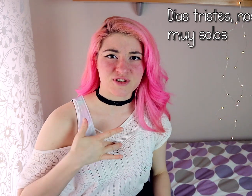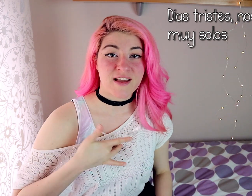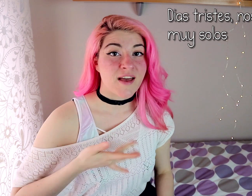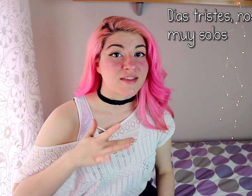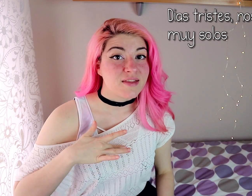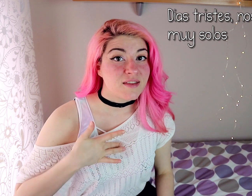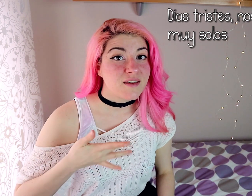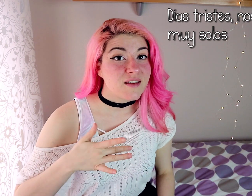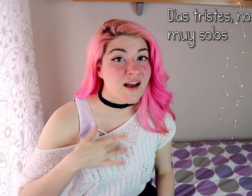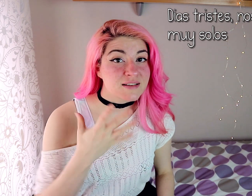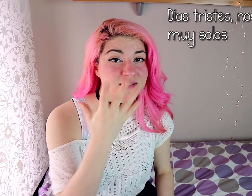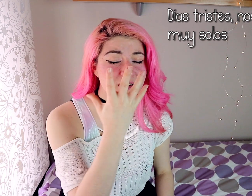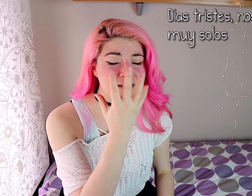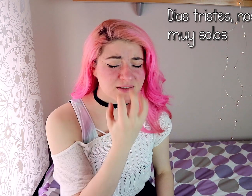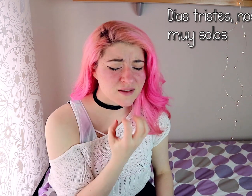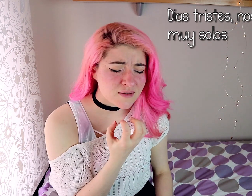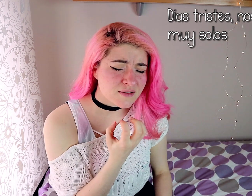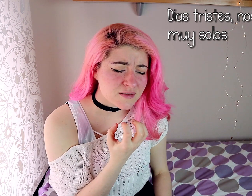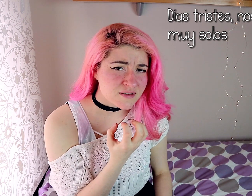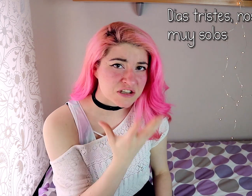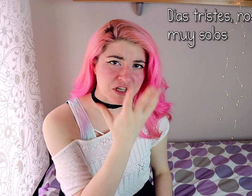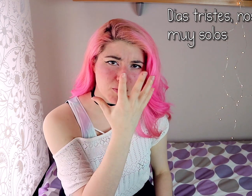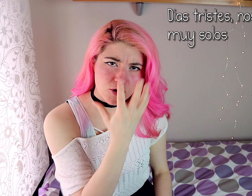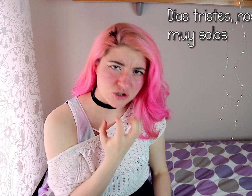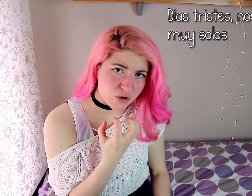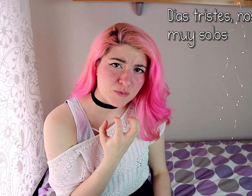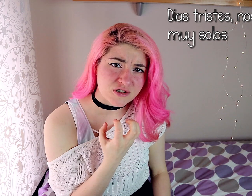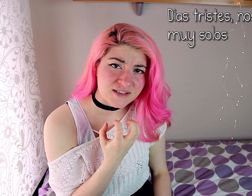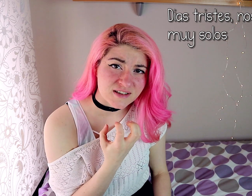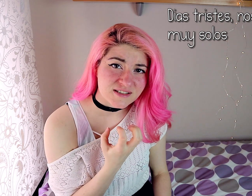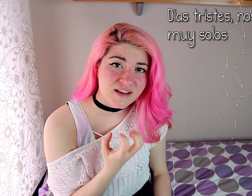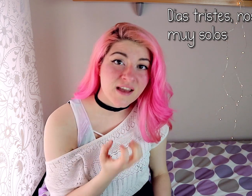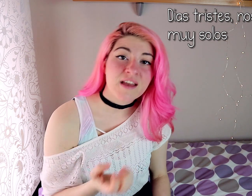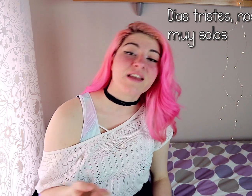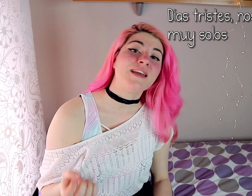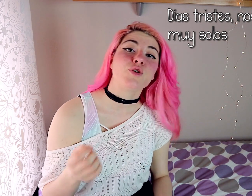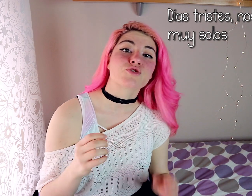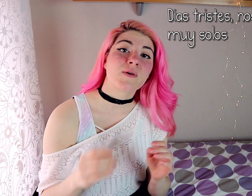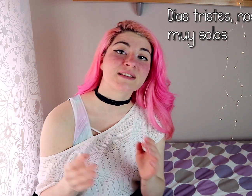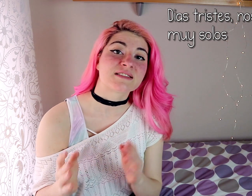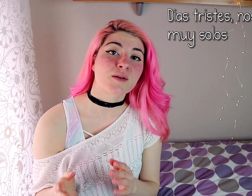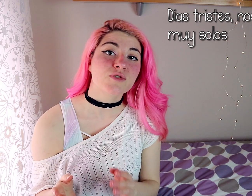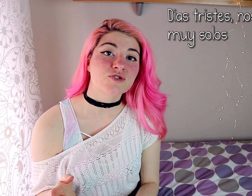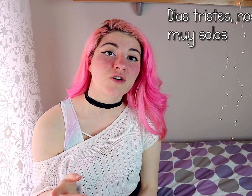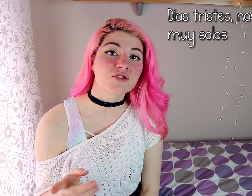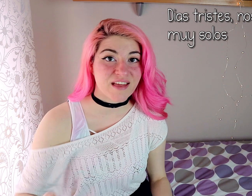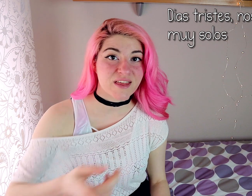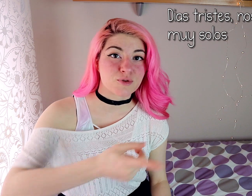días tristes, así como si estuviéramos tristes. Y nos cuesta estar muy solos, hacemos